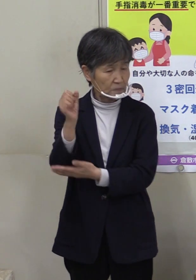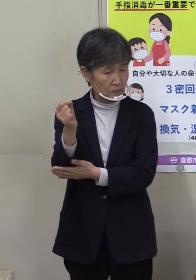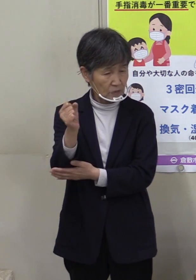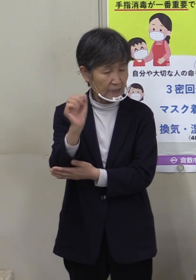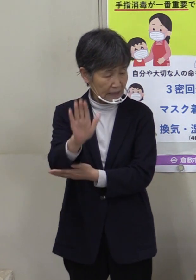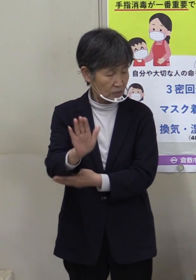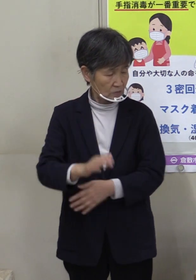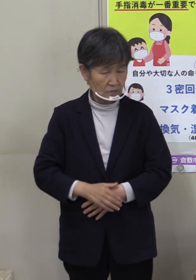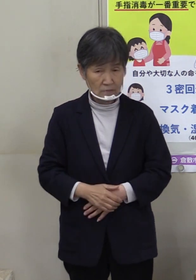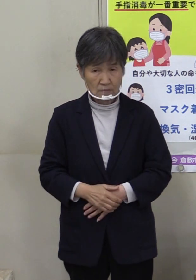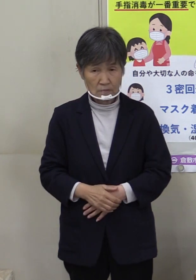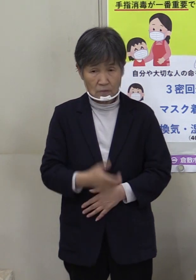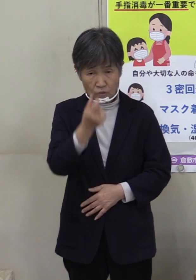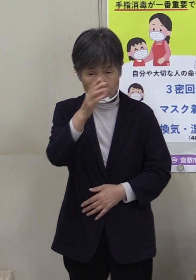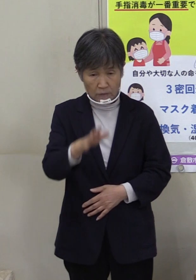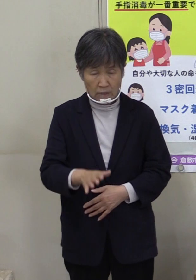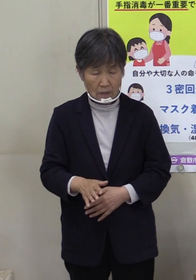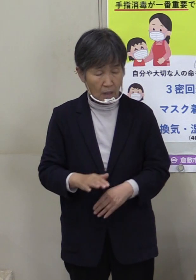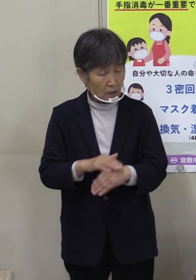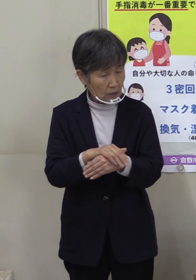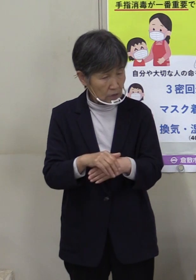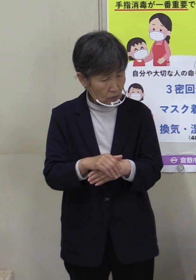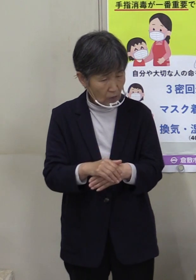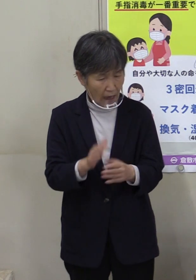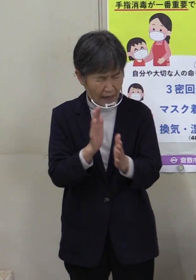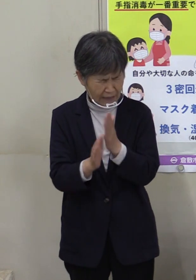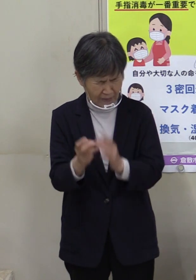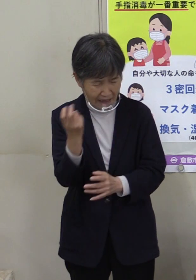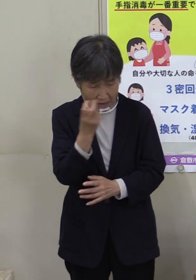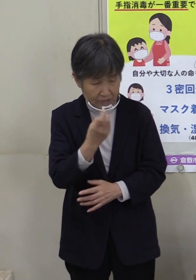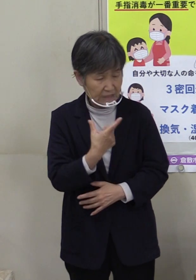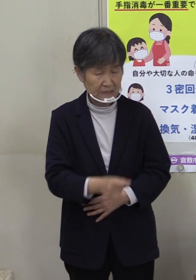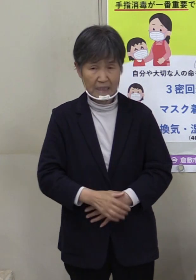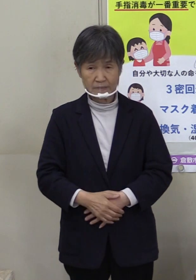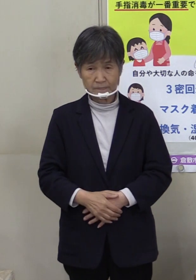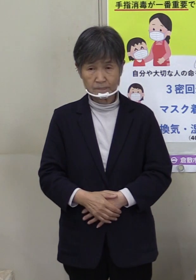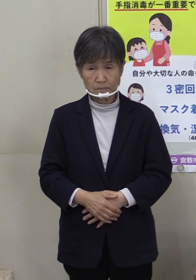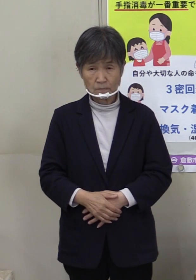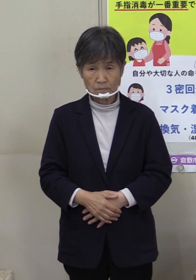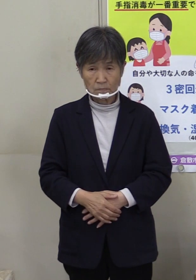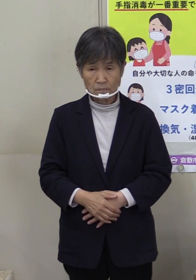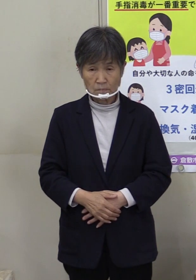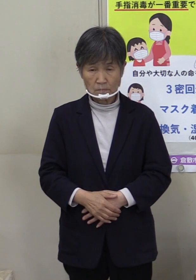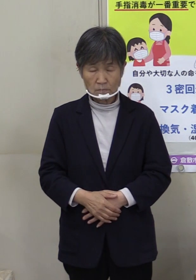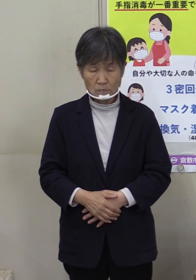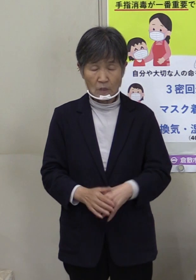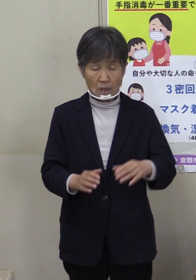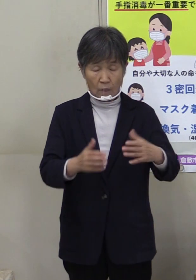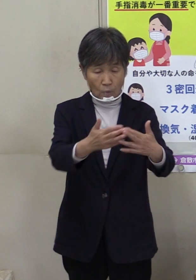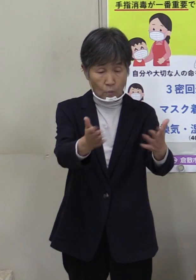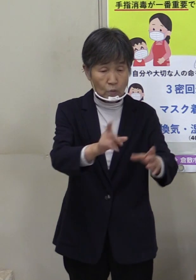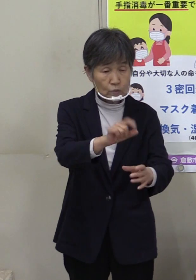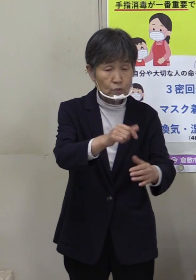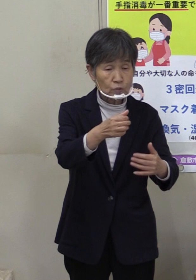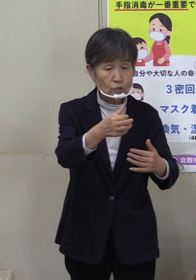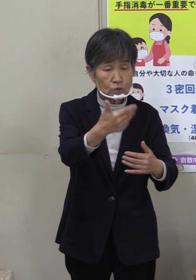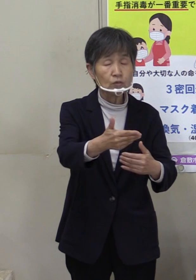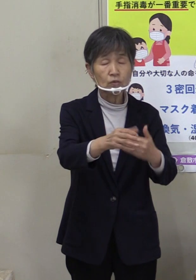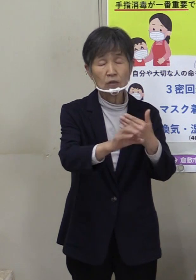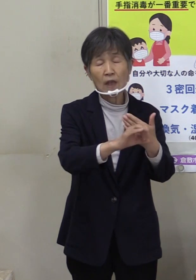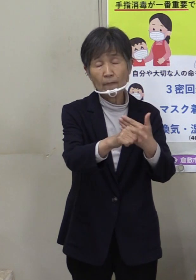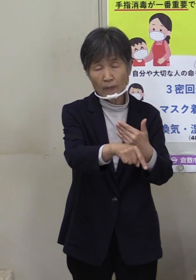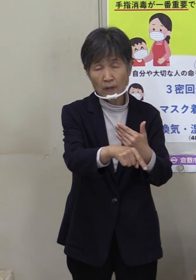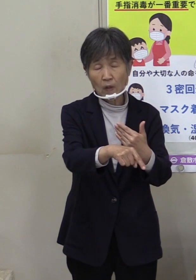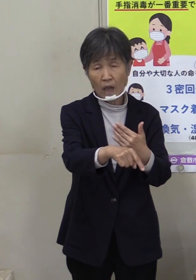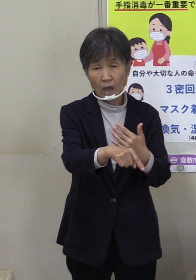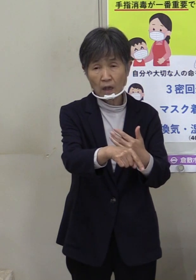あ、産業専務です。すみません、重要なところなので再度確認をしたいんですけども、19例目のクラスターのお店は、